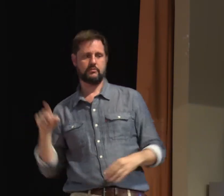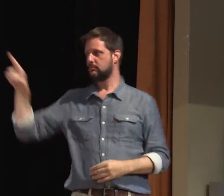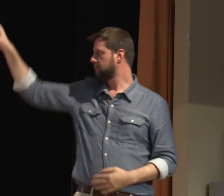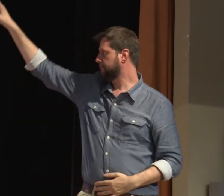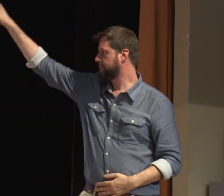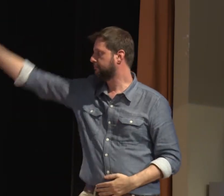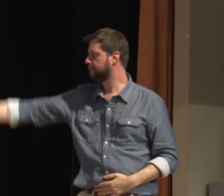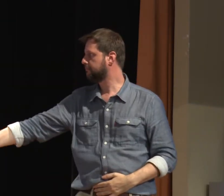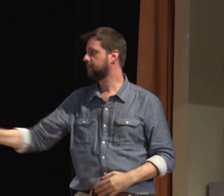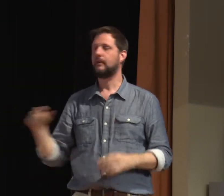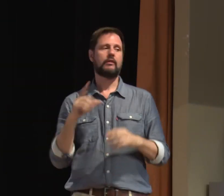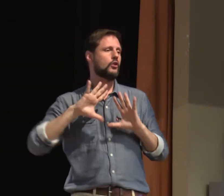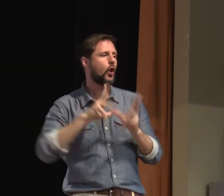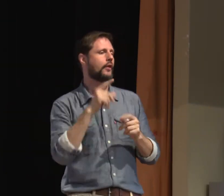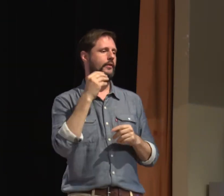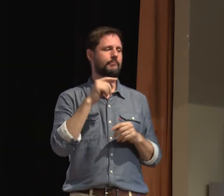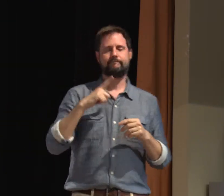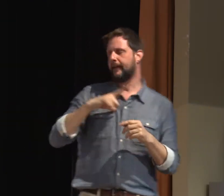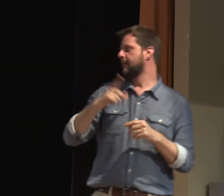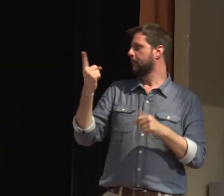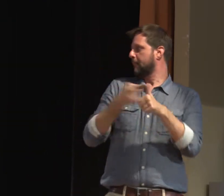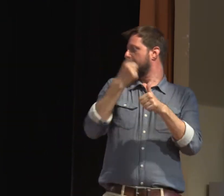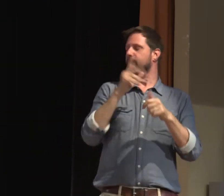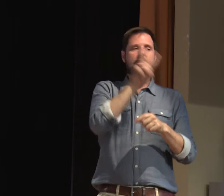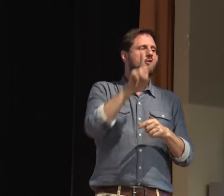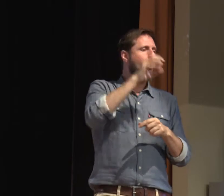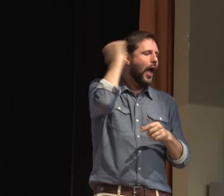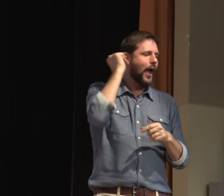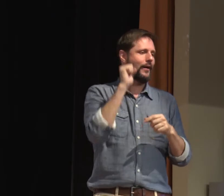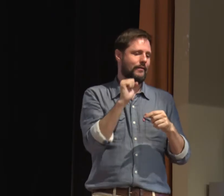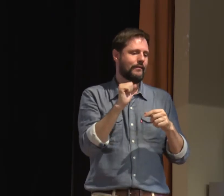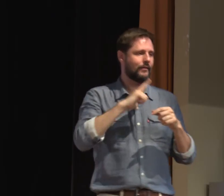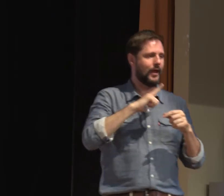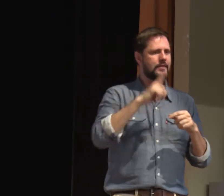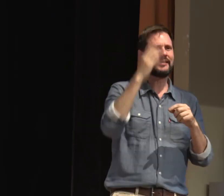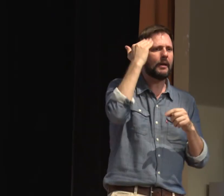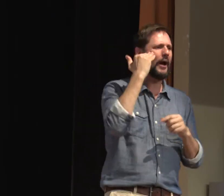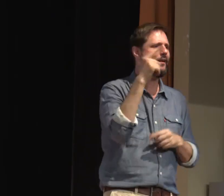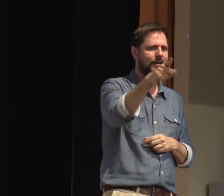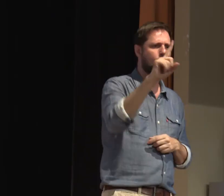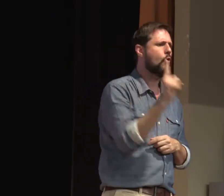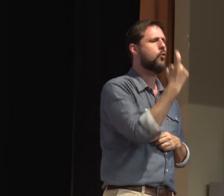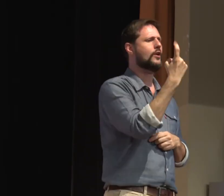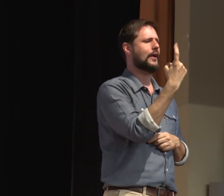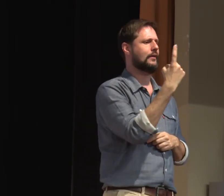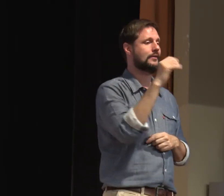que foi aberto anteriormente? Vamos entender essas mudanças recentes. Então, pensava-se no